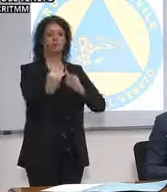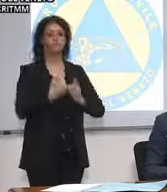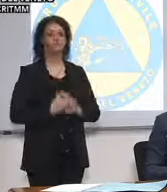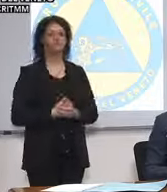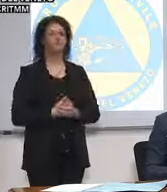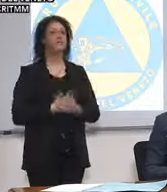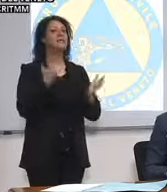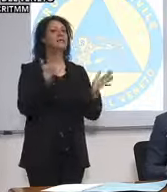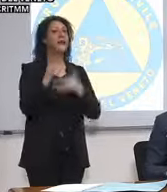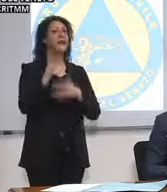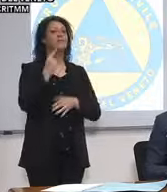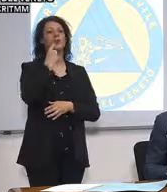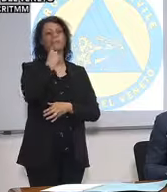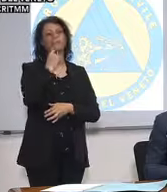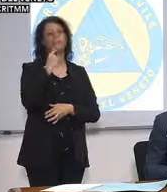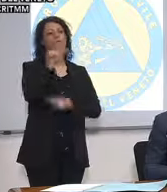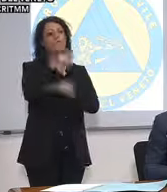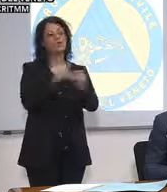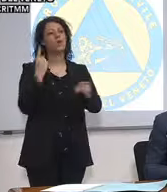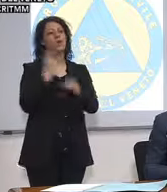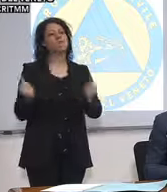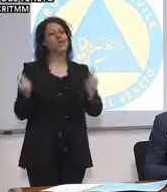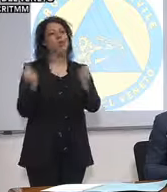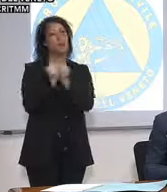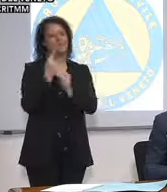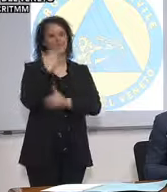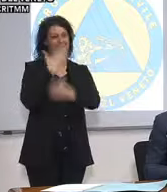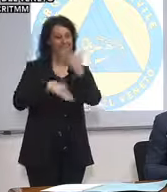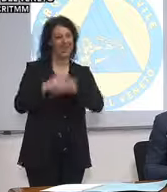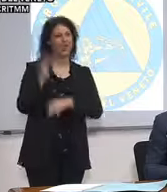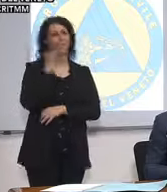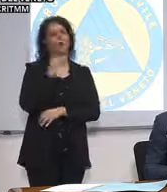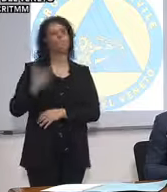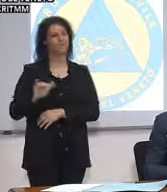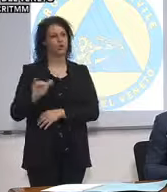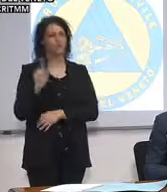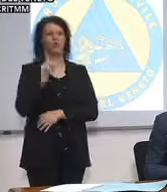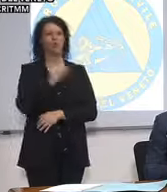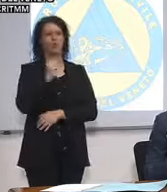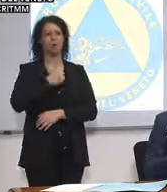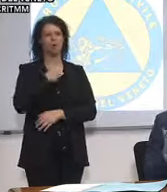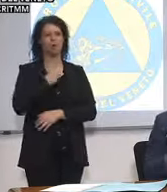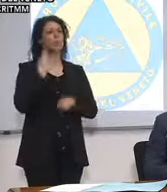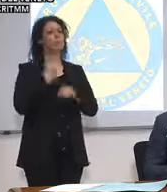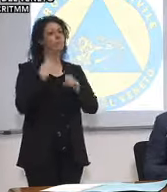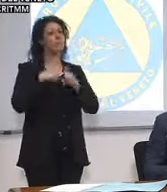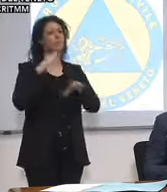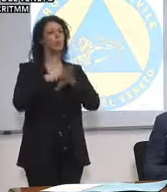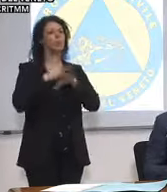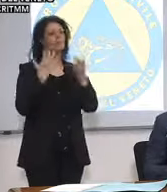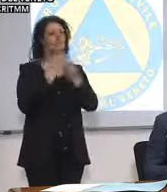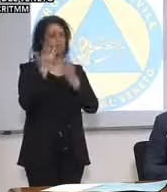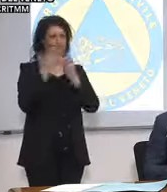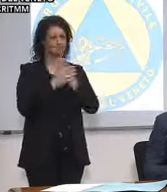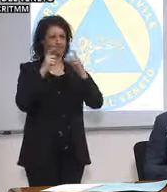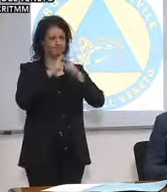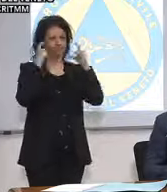quelle accompagnate quando minori o disabili o non autosufficienti, utilizzando mascherina, guanti o comunque